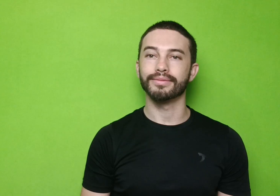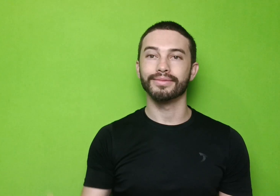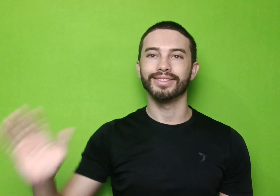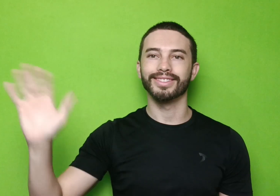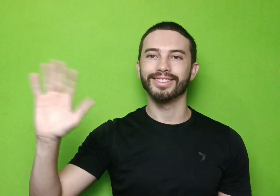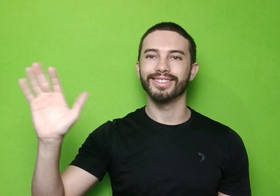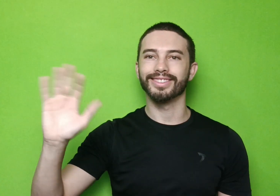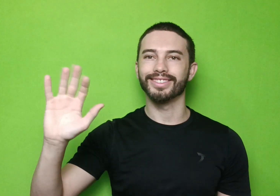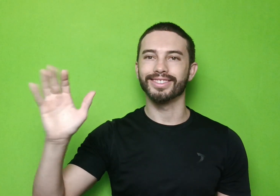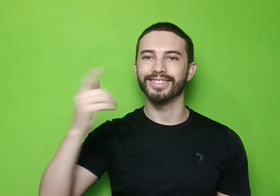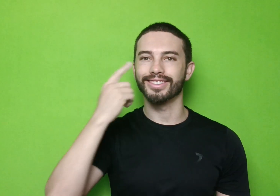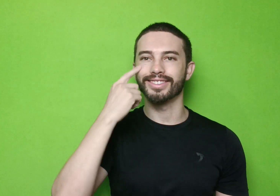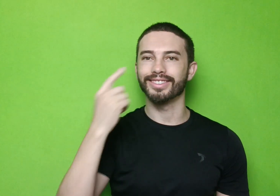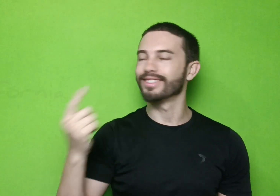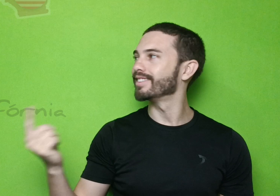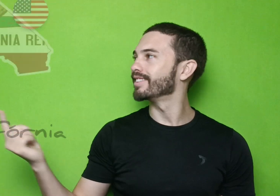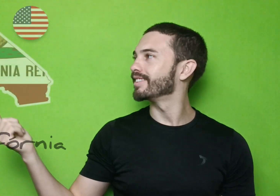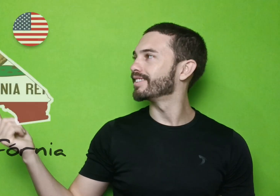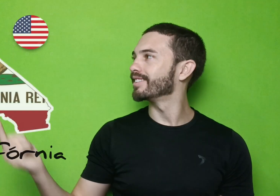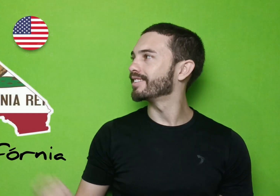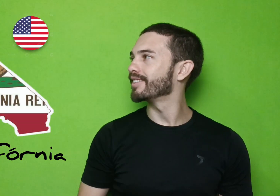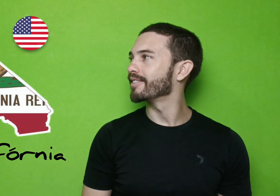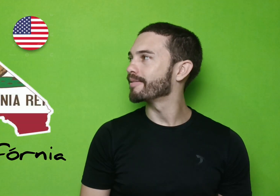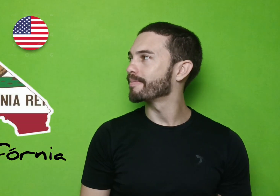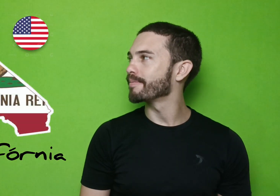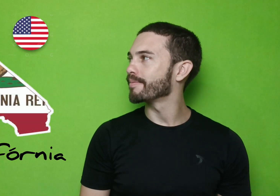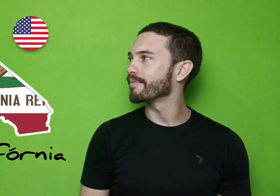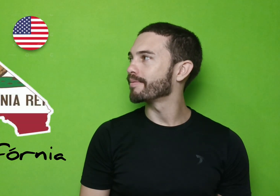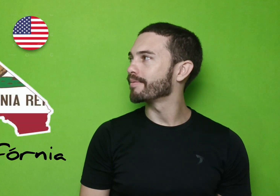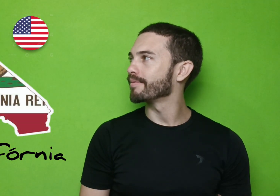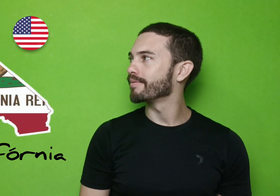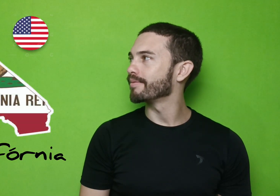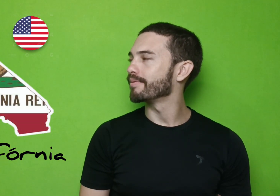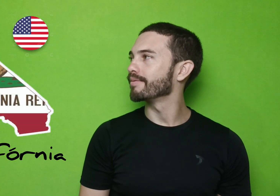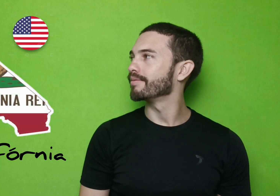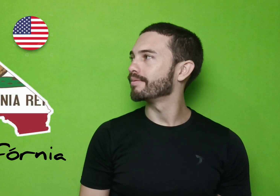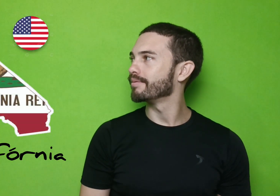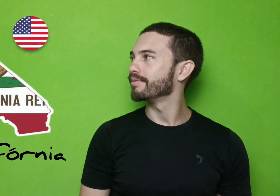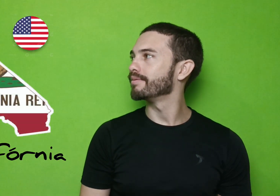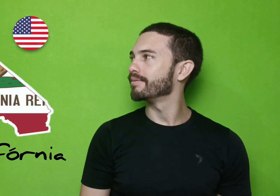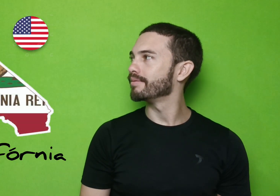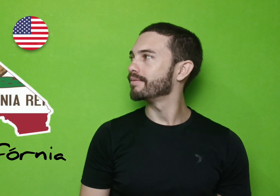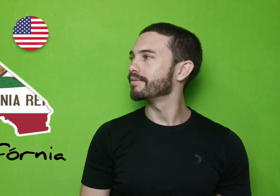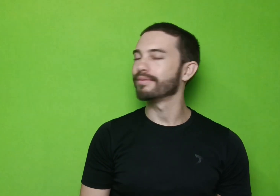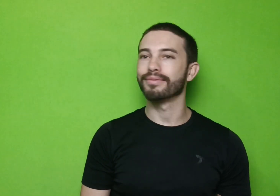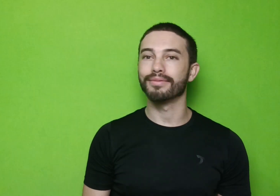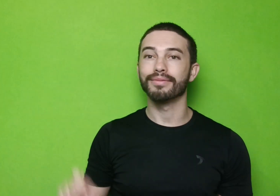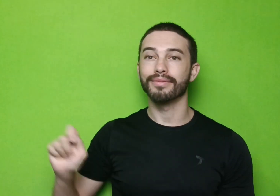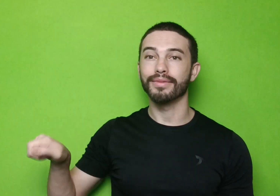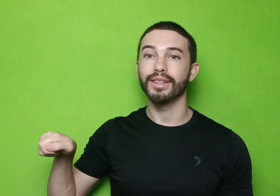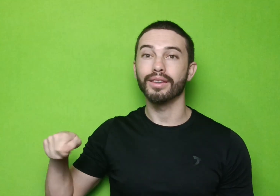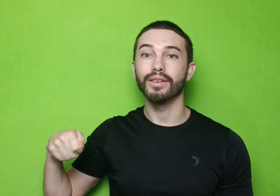Fala pessoal, vejam, Califórnia nos Estados Unidos, para fazer o sinal